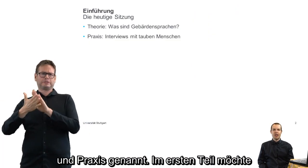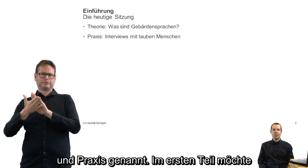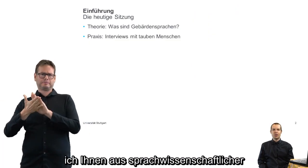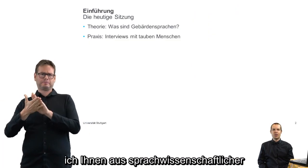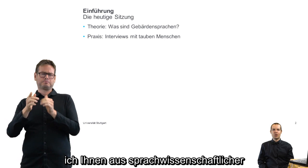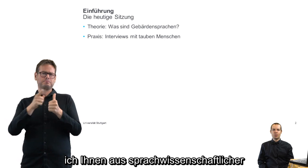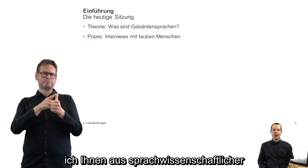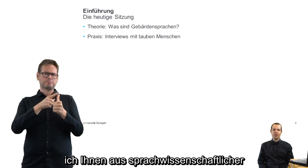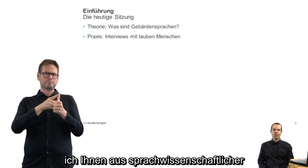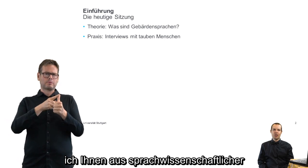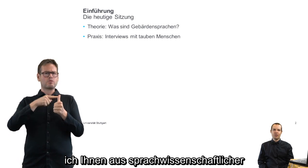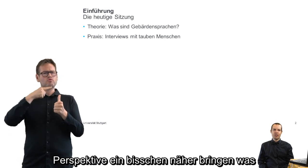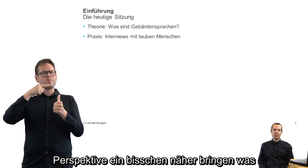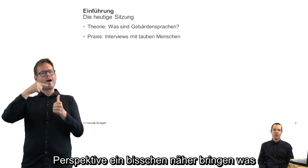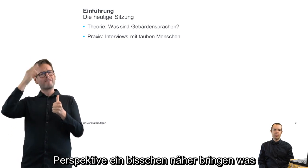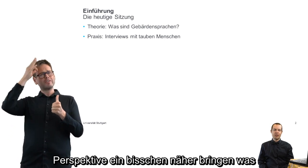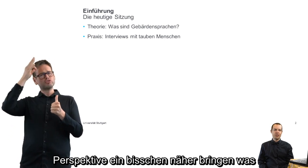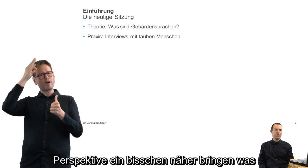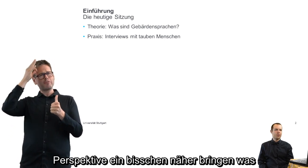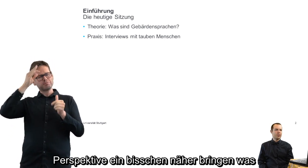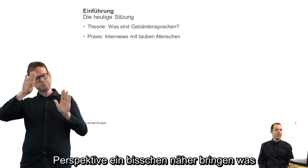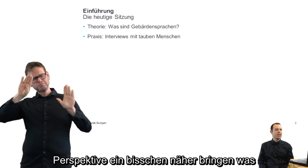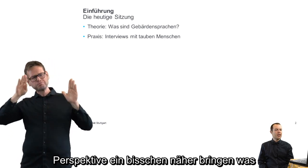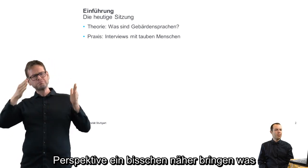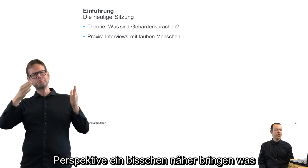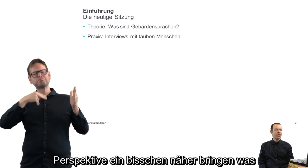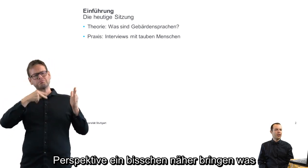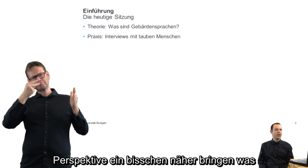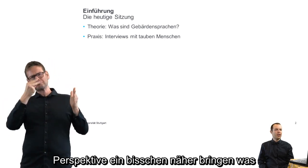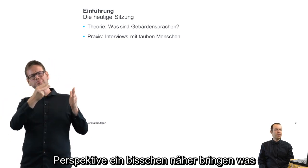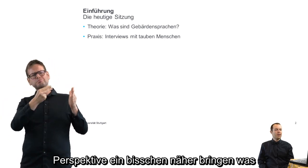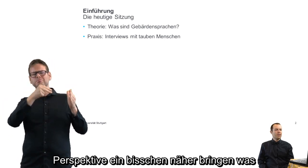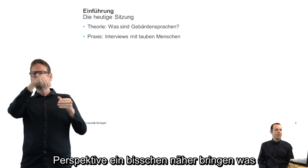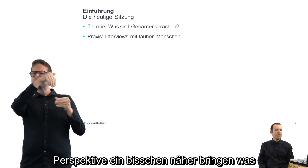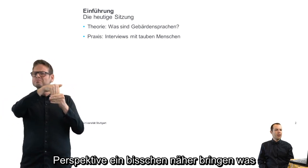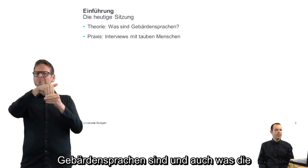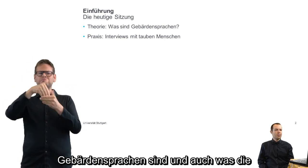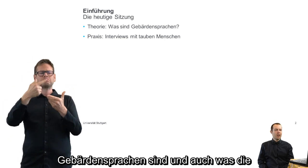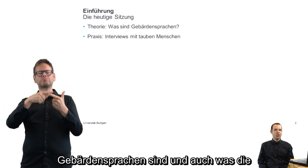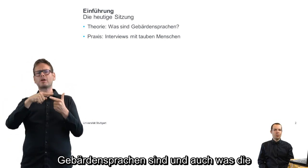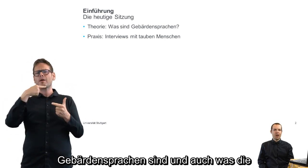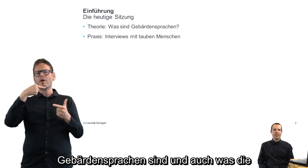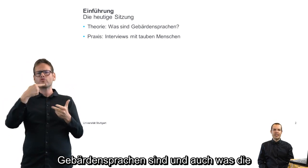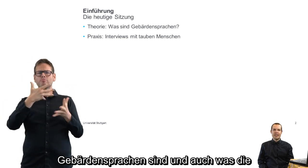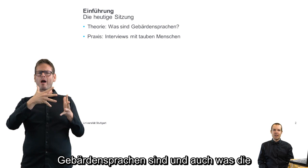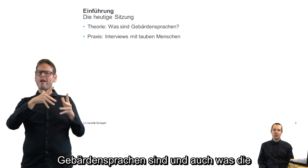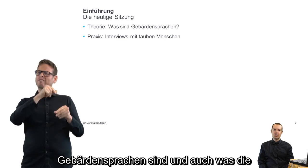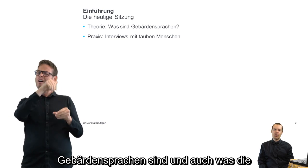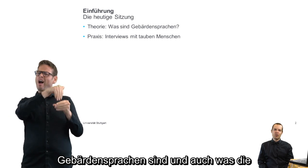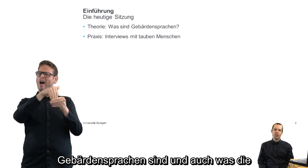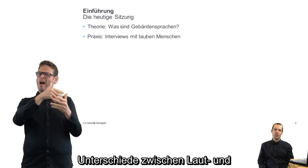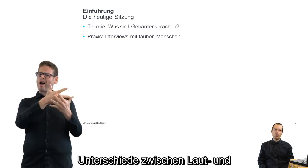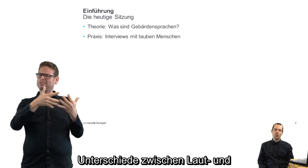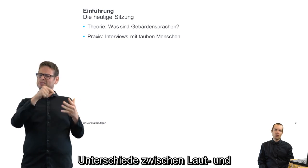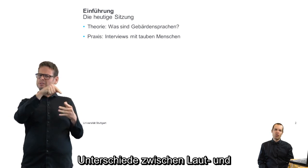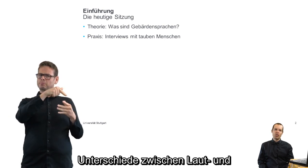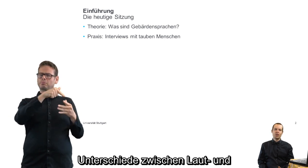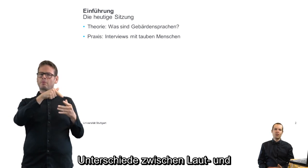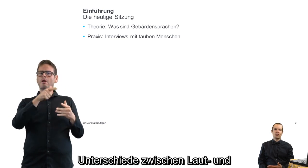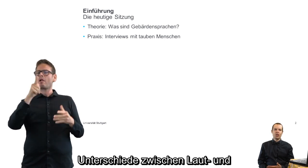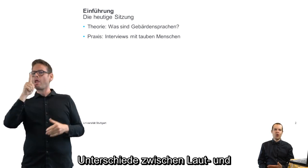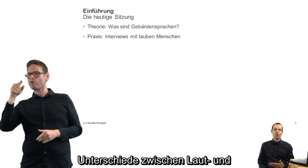Im ersten Teil möchte ich Ihnen aus sprachwissenschaftlicher Perspektive ein bisschen näher bringen, was Gebärdensprachen sind und auch was die